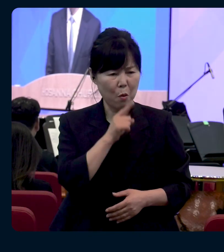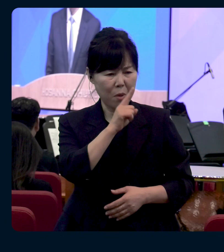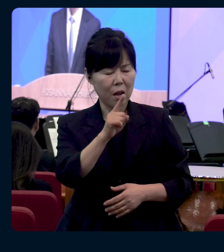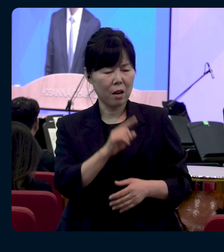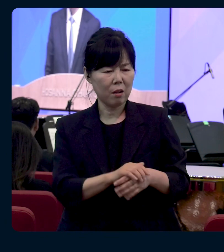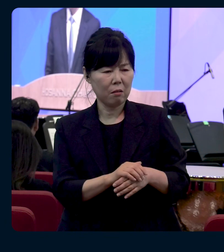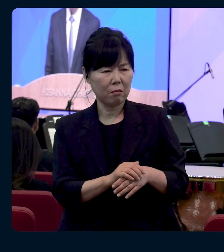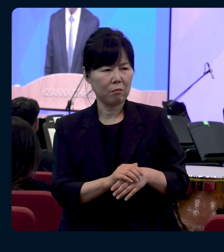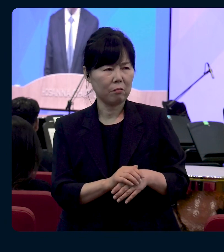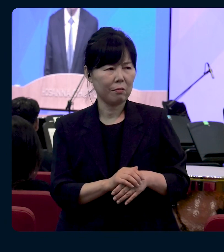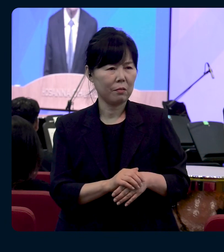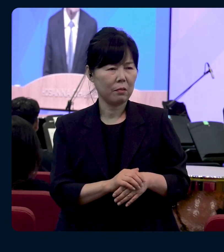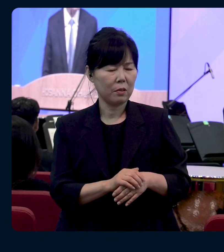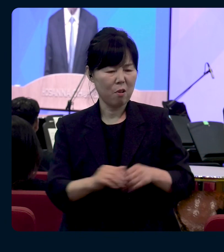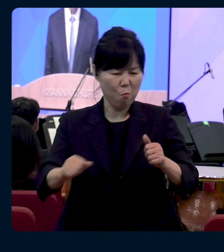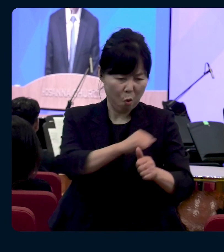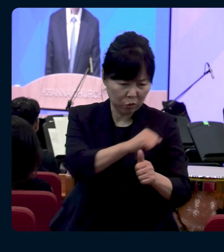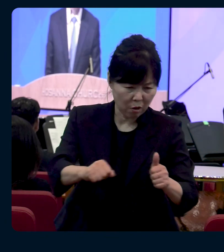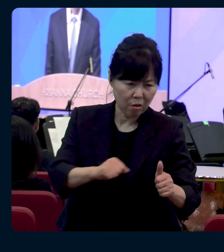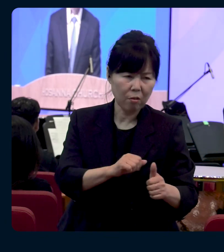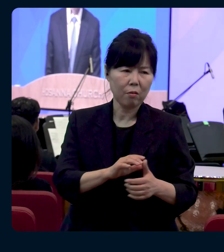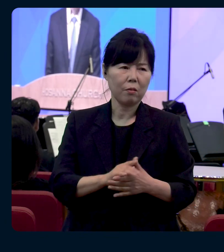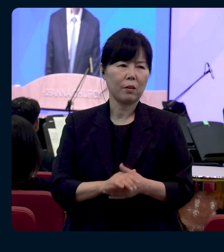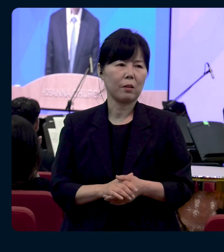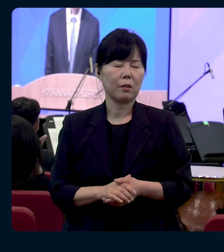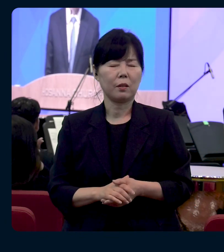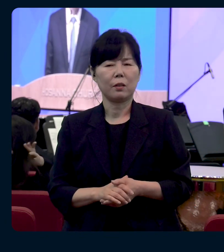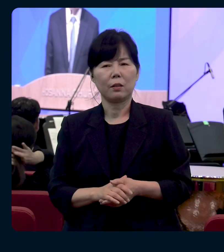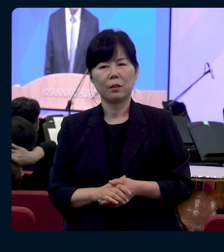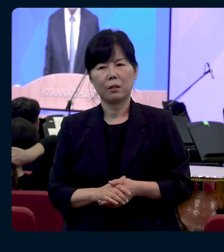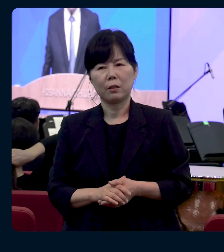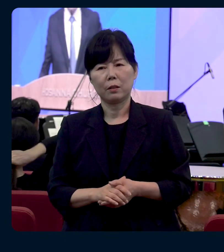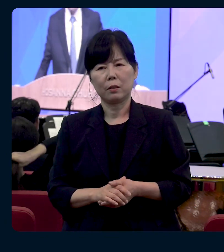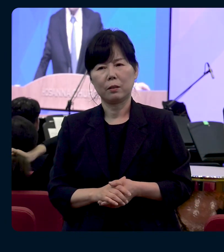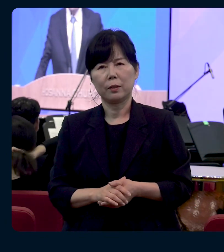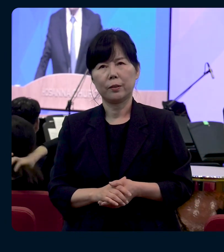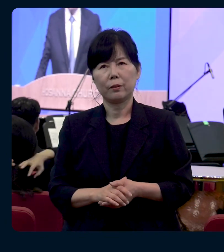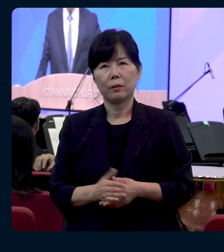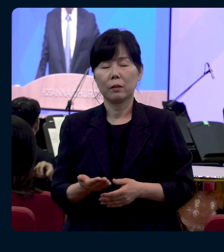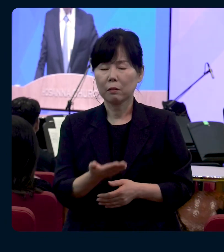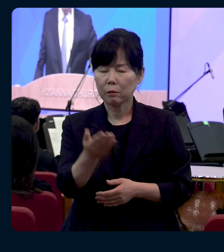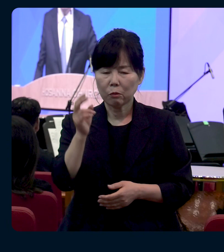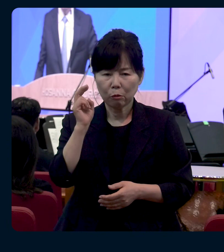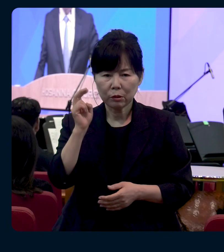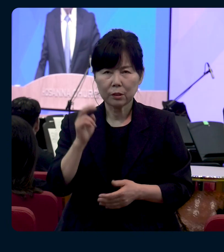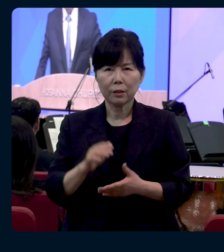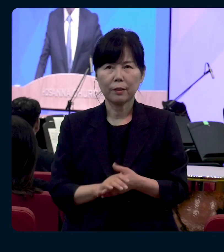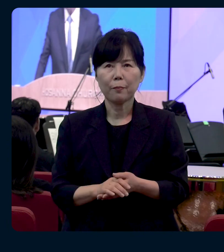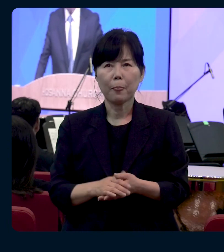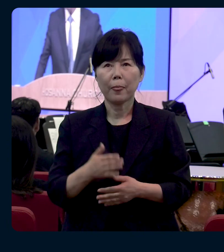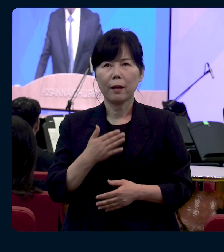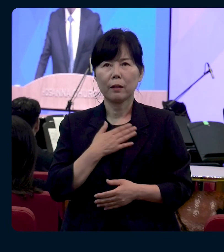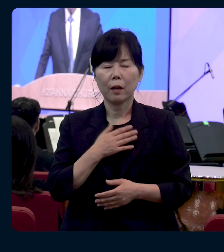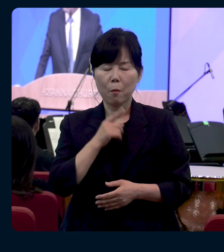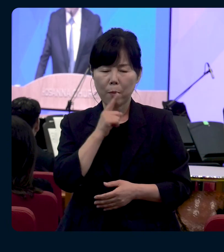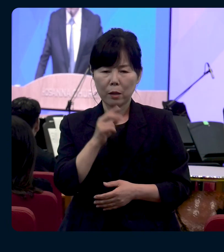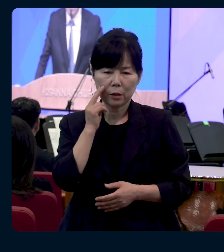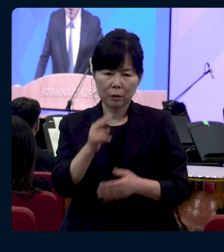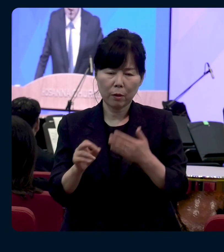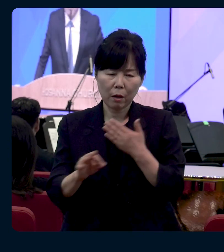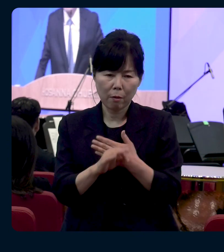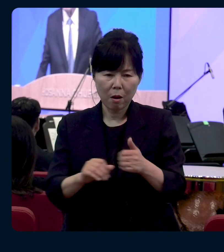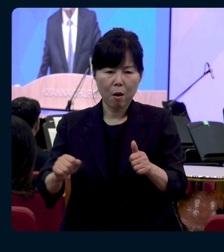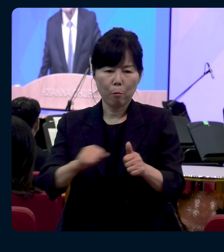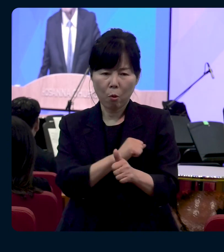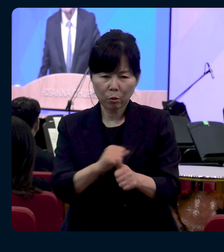폭력을 행사하는 거 아니냐 그 말이에요. 혹시 여러분 생각에 제가 말은 좀 심하게 하지만 폭력까지는